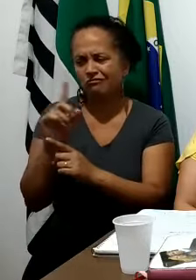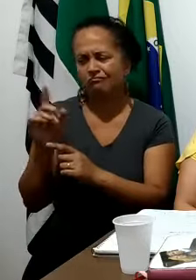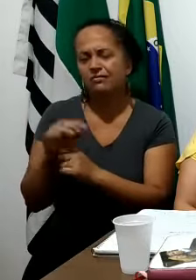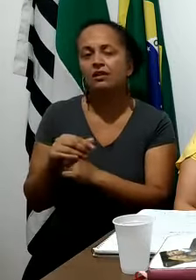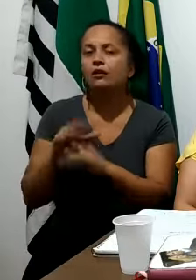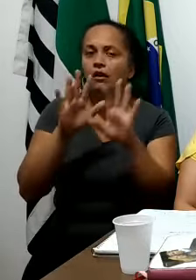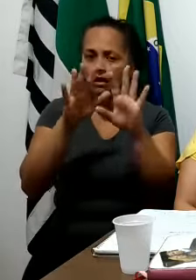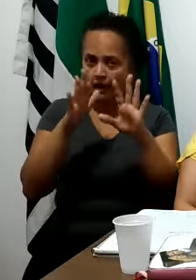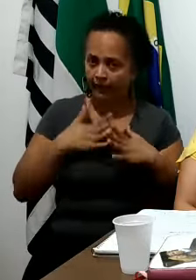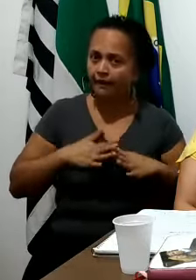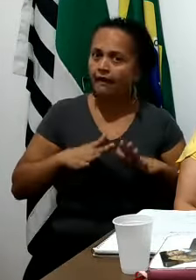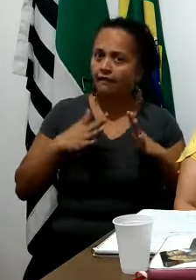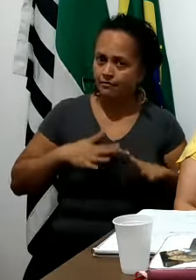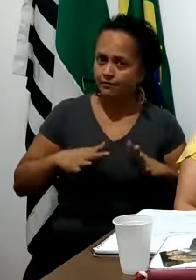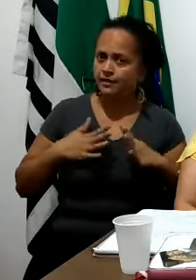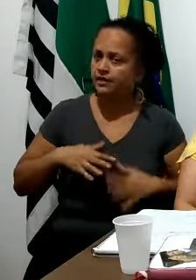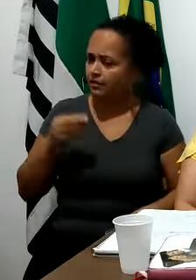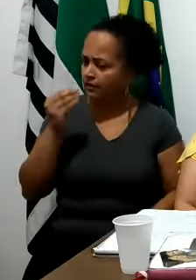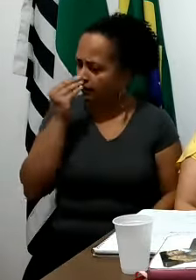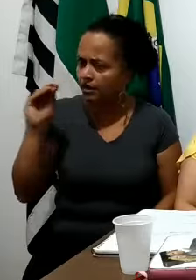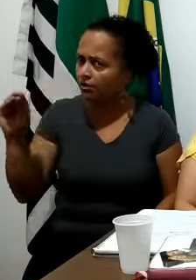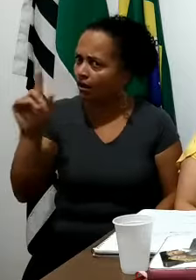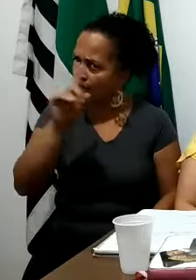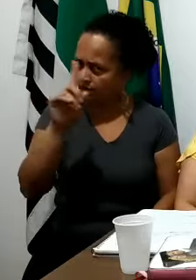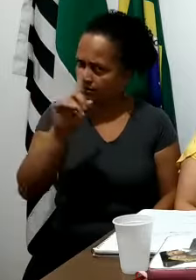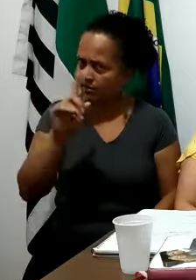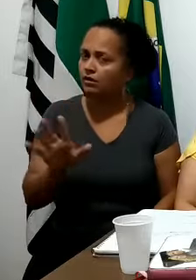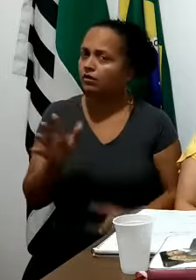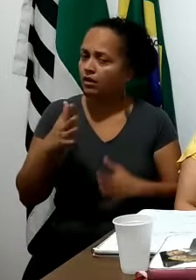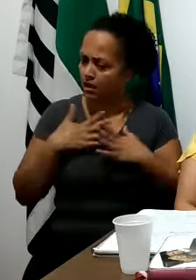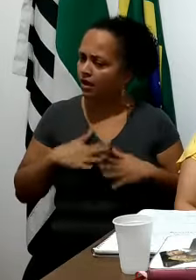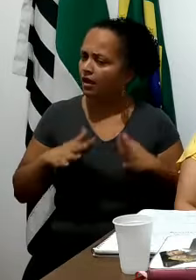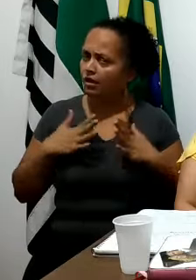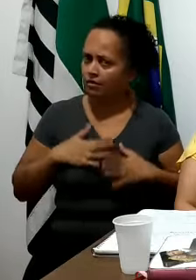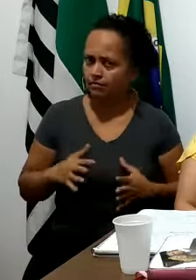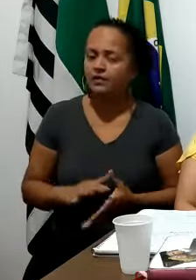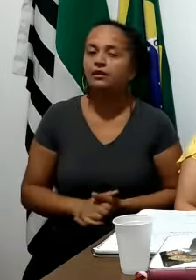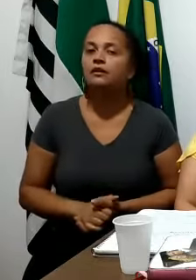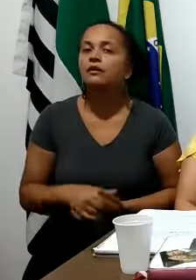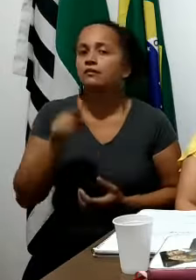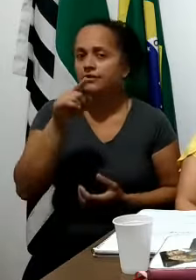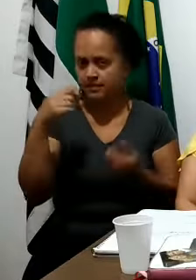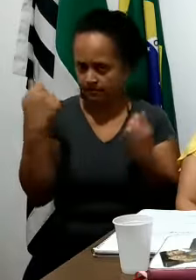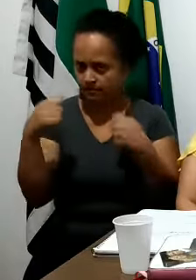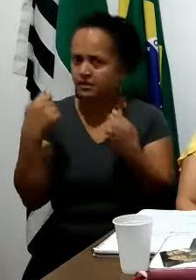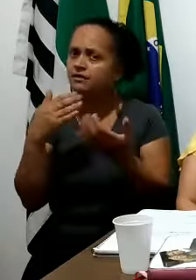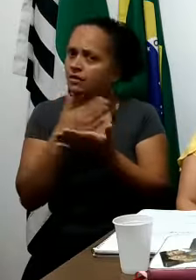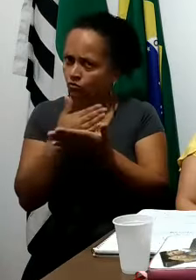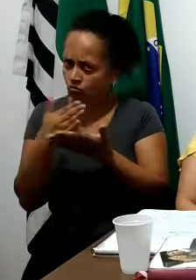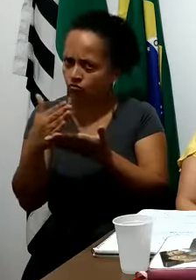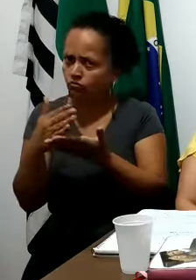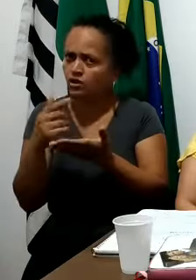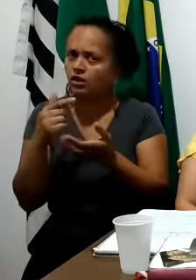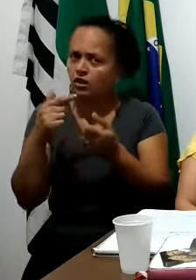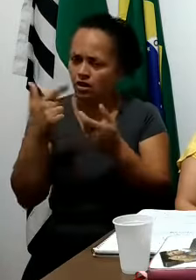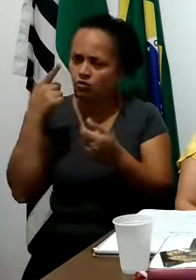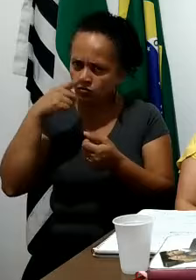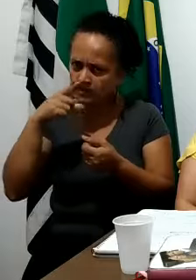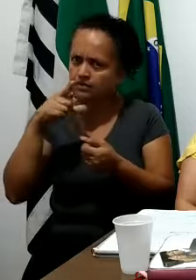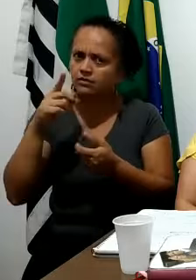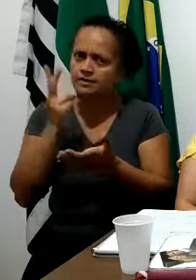filho, né? A verdade acerca do teu filho é o quê? A palavra diz, né? É o que a palavra de Deus diz. Essa é a verdade. Sim. E